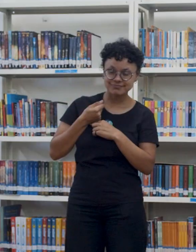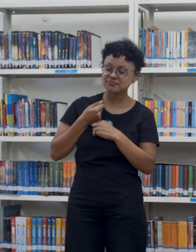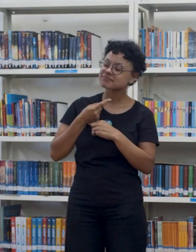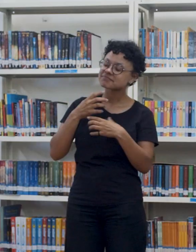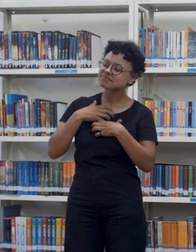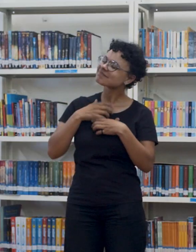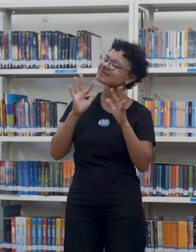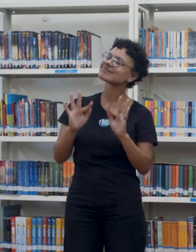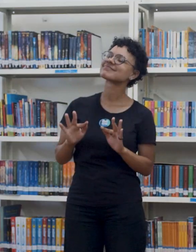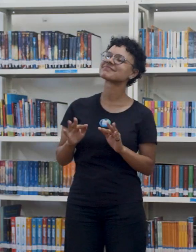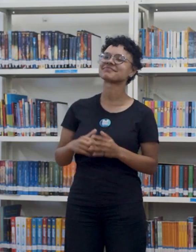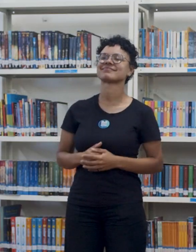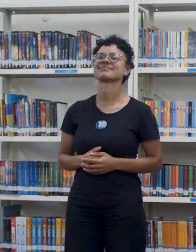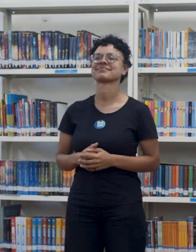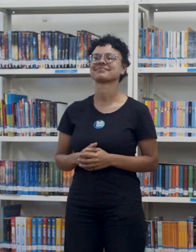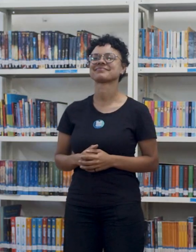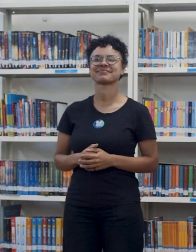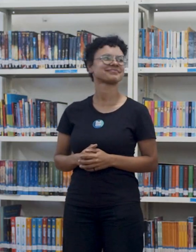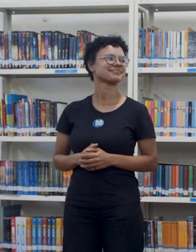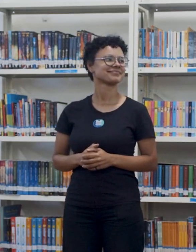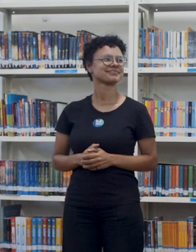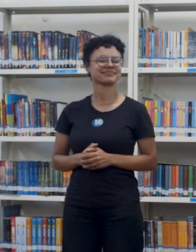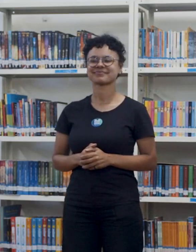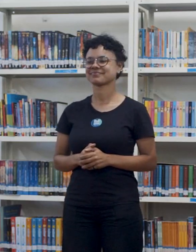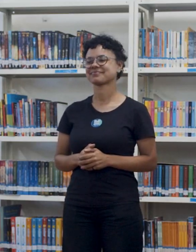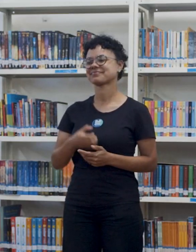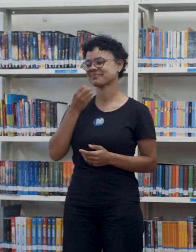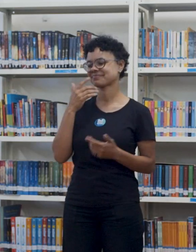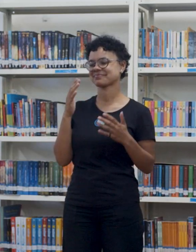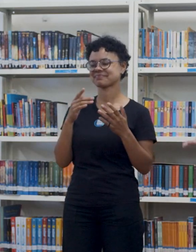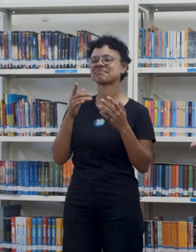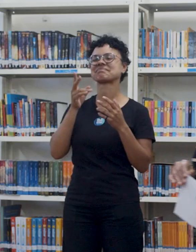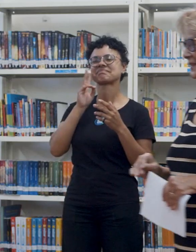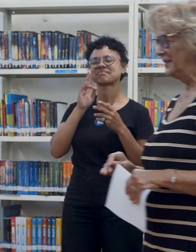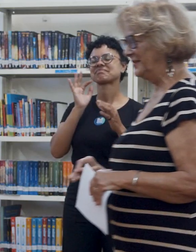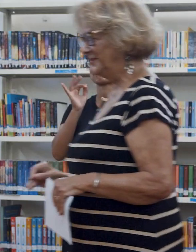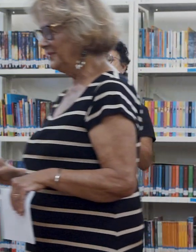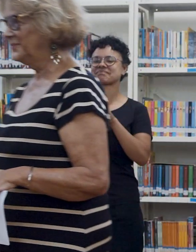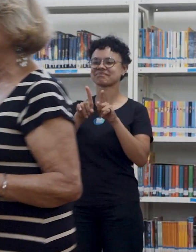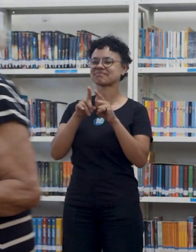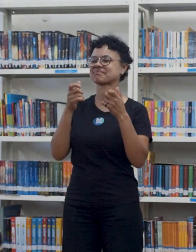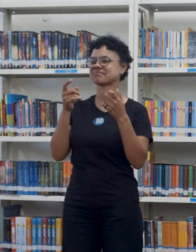que te faz feliz? Muito legal, gente.